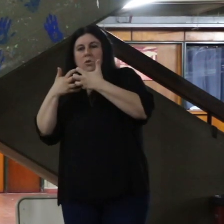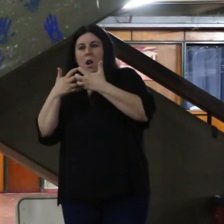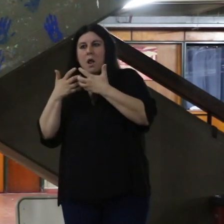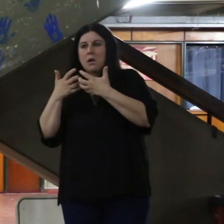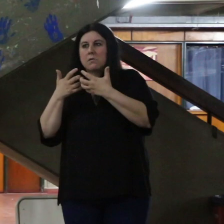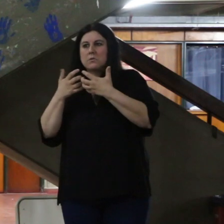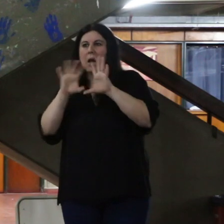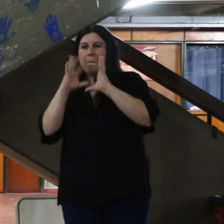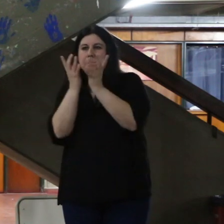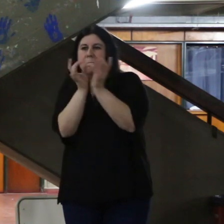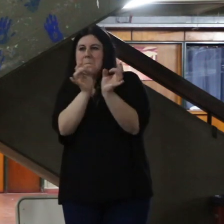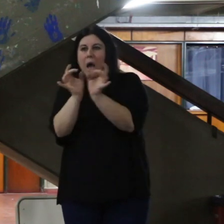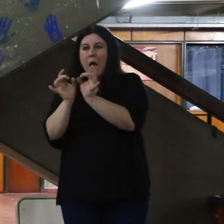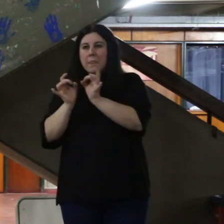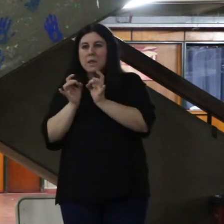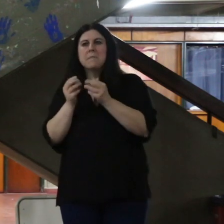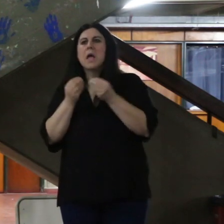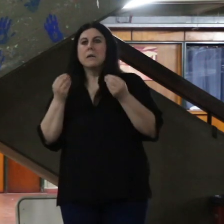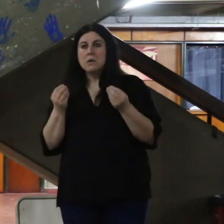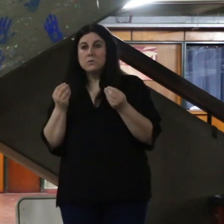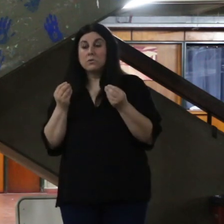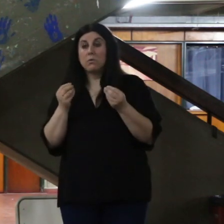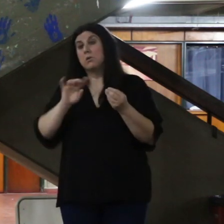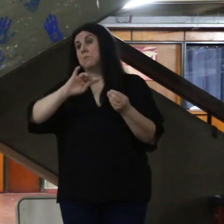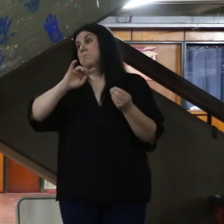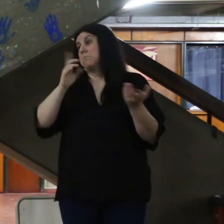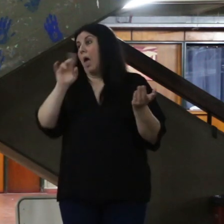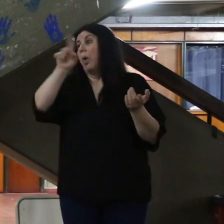La pandemia significó incomodidades,